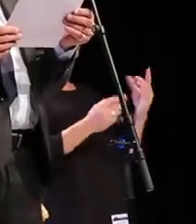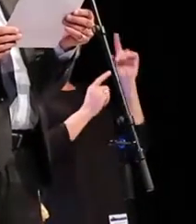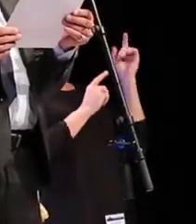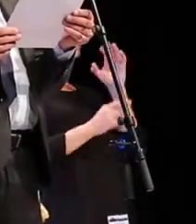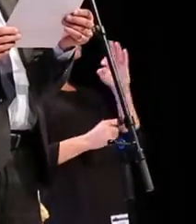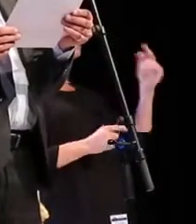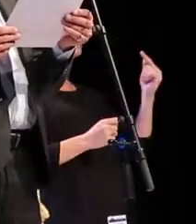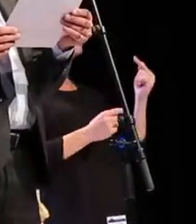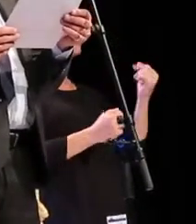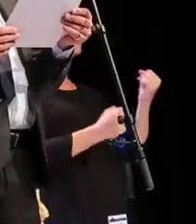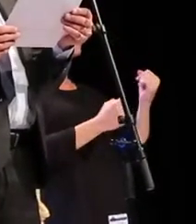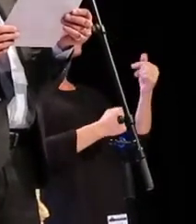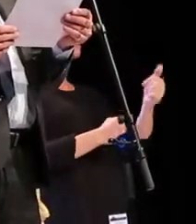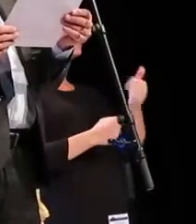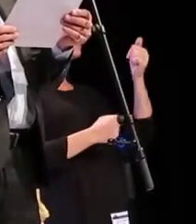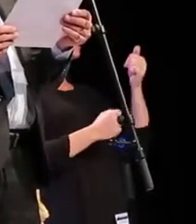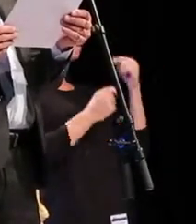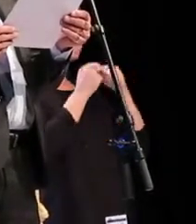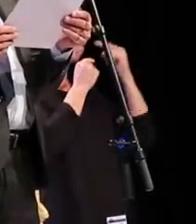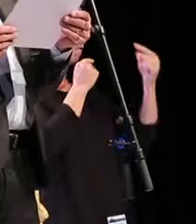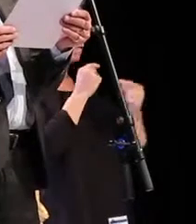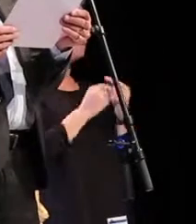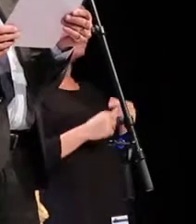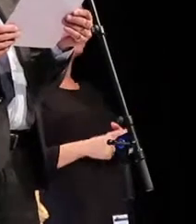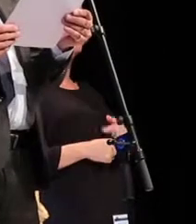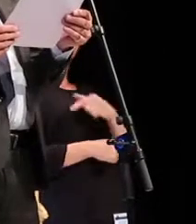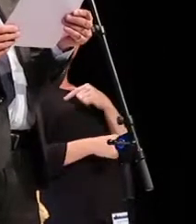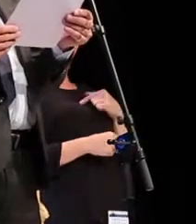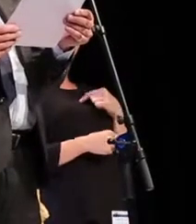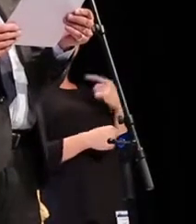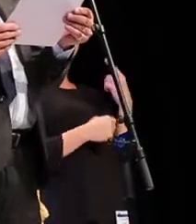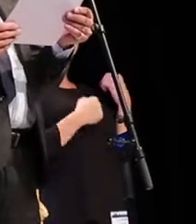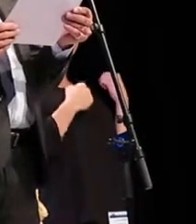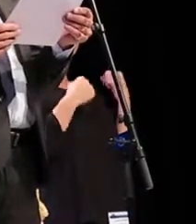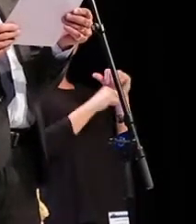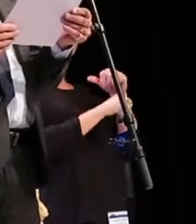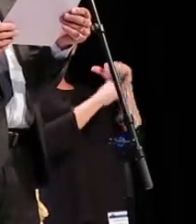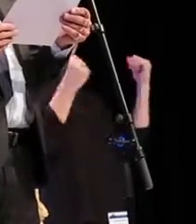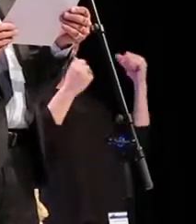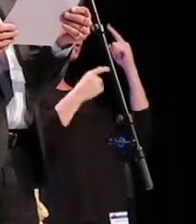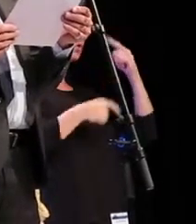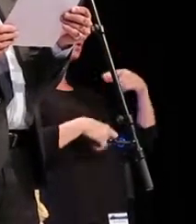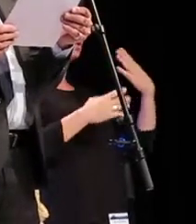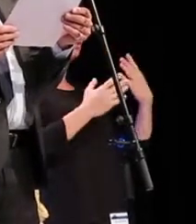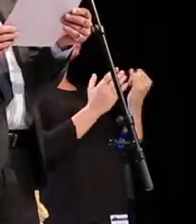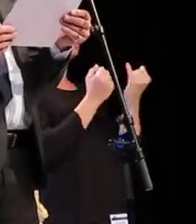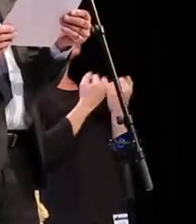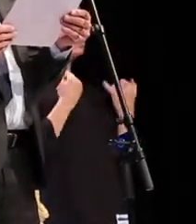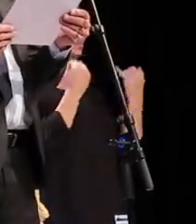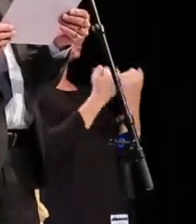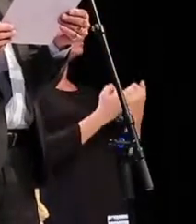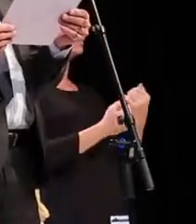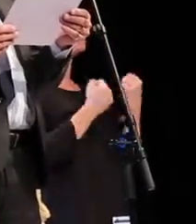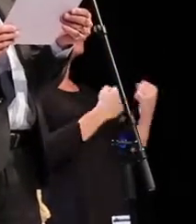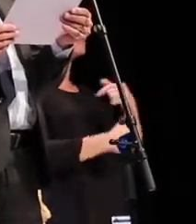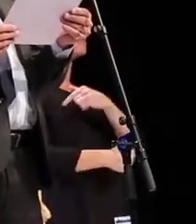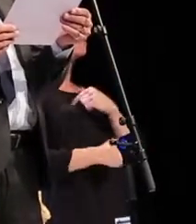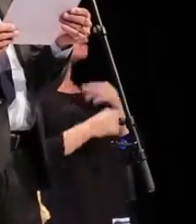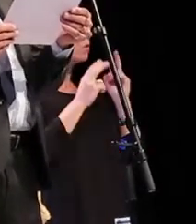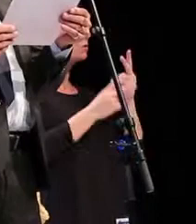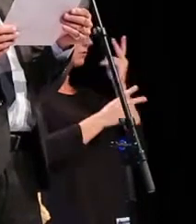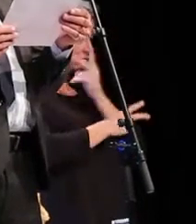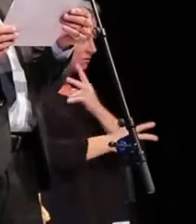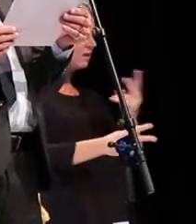Därför är det självklart för oss som en av Europas största kulturinstitutioner Sida att tydligt ta ställning